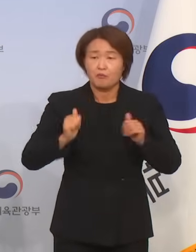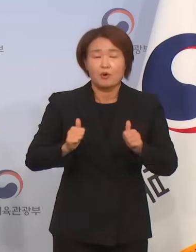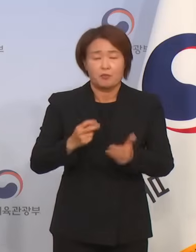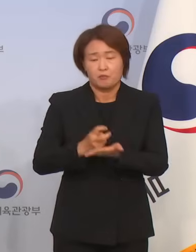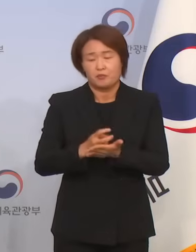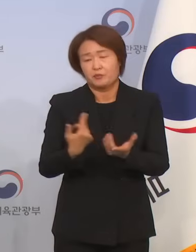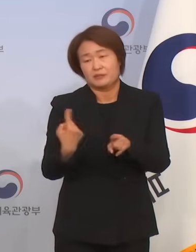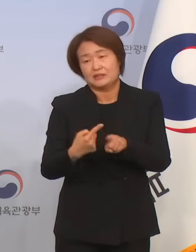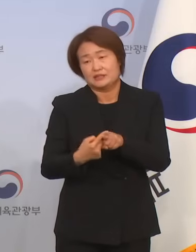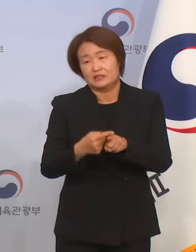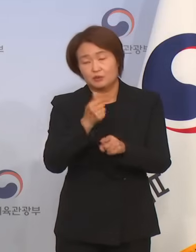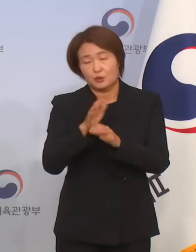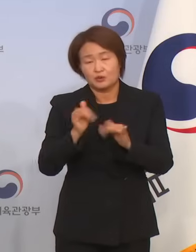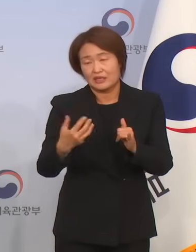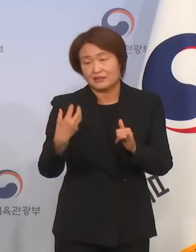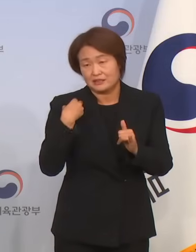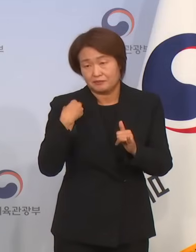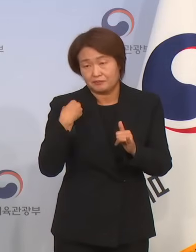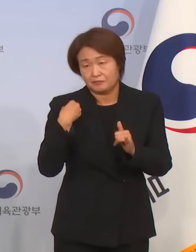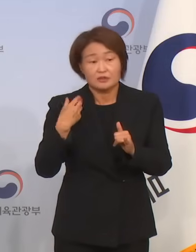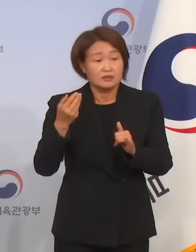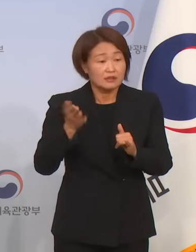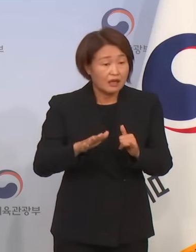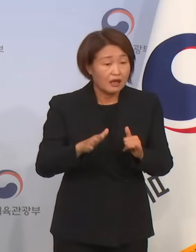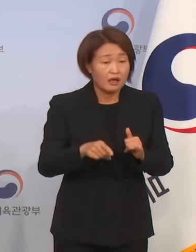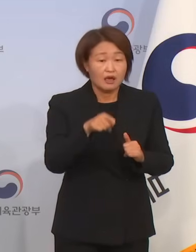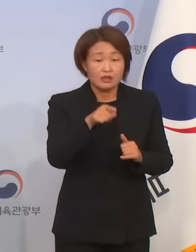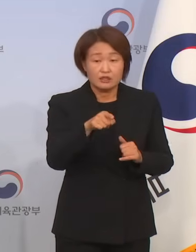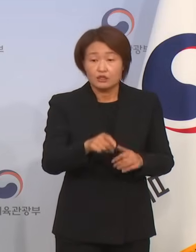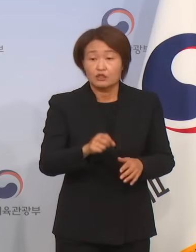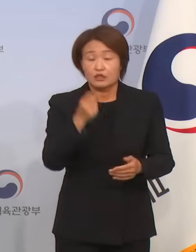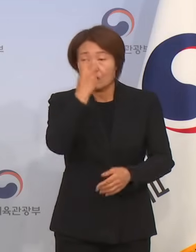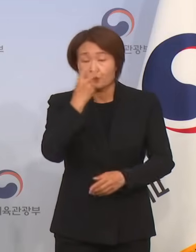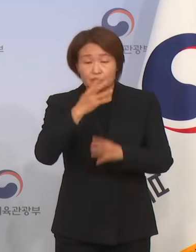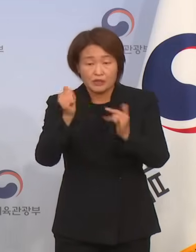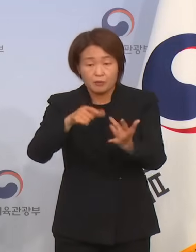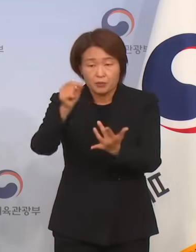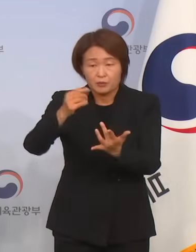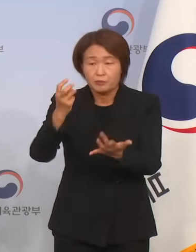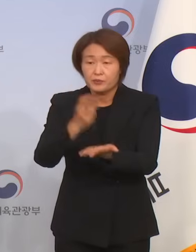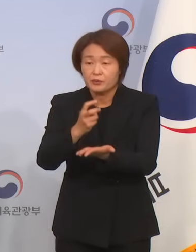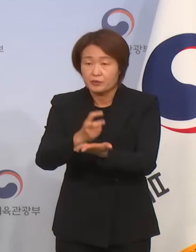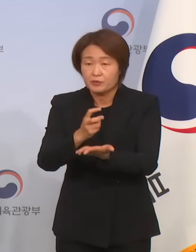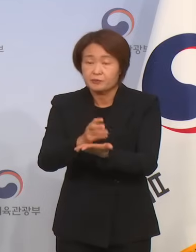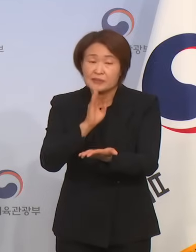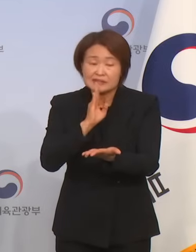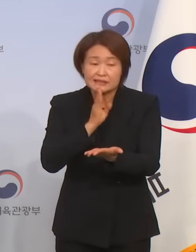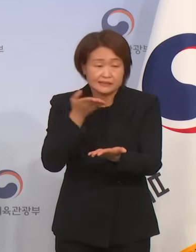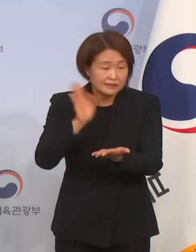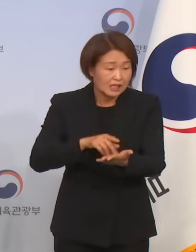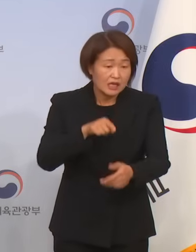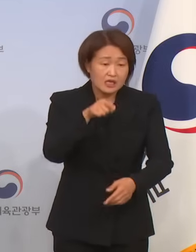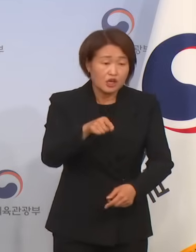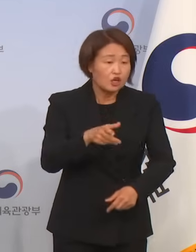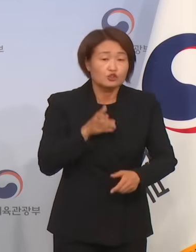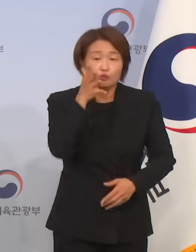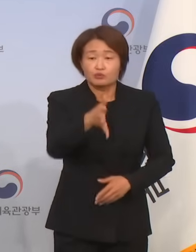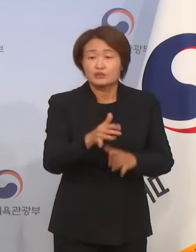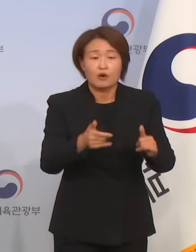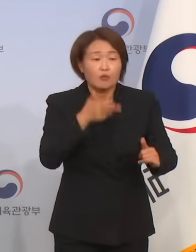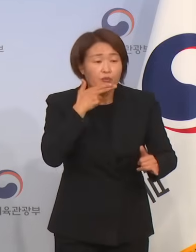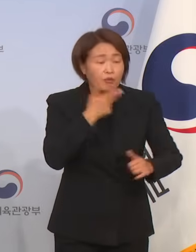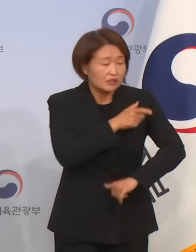감독을 뽑는데 그 감독을 뽑는 사람들의 전문성, 그러니까 축구인으로서 그 사람의 전문성을